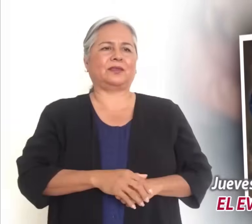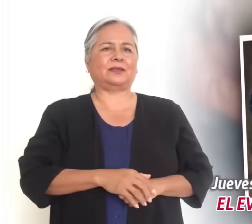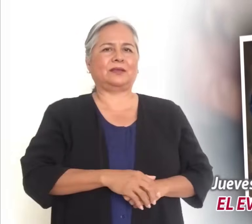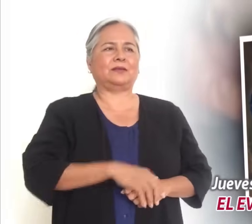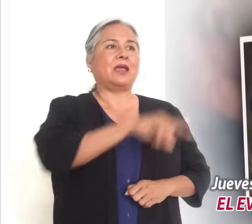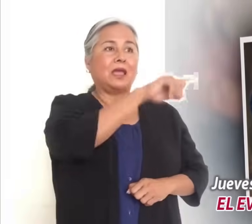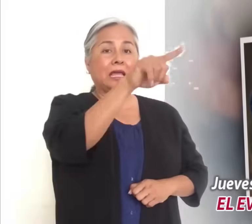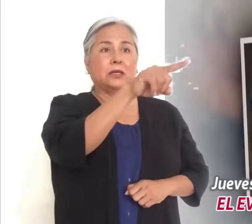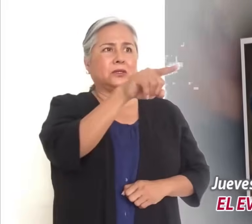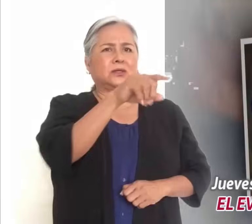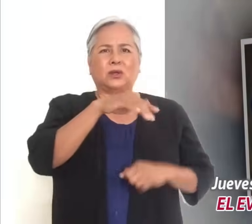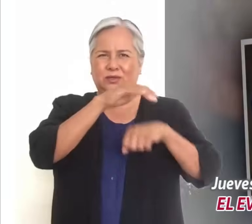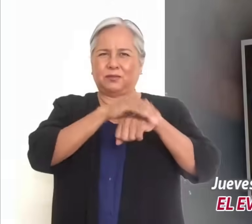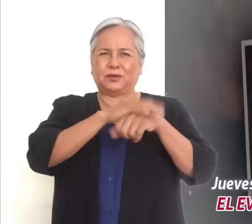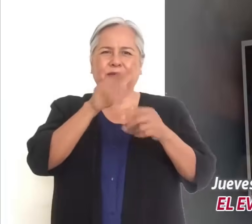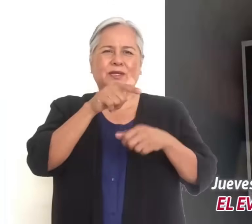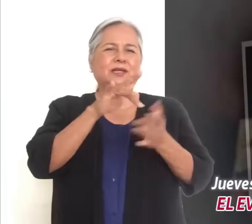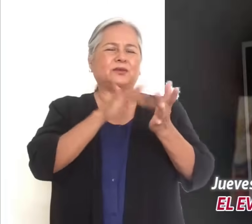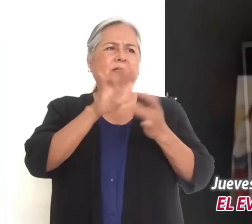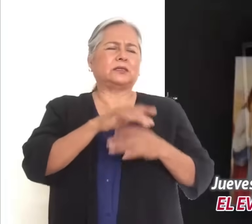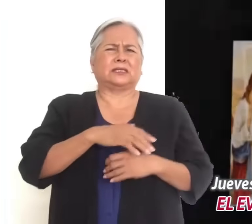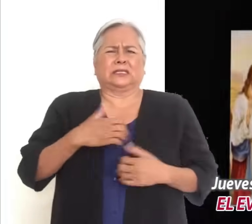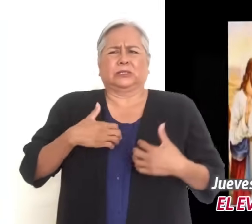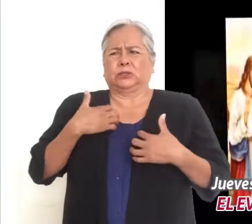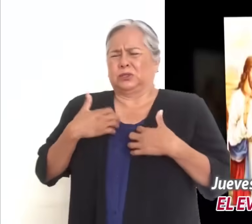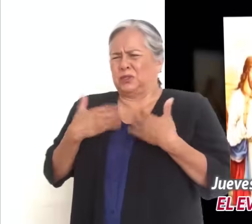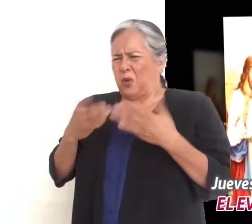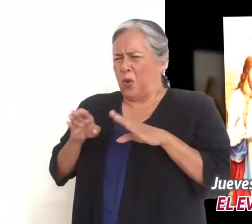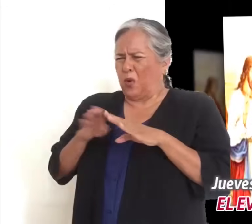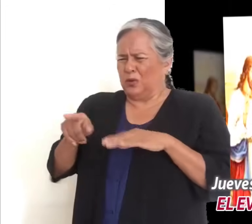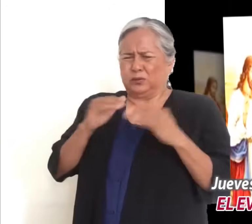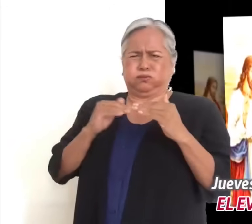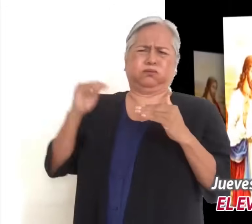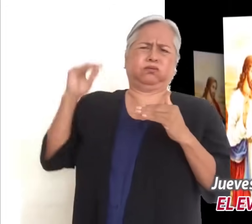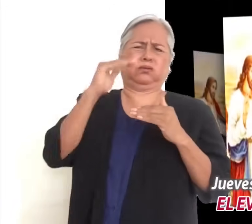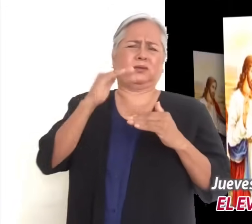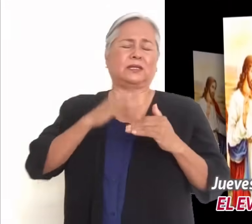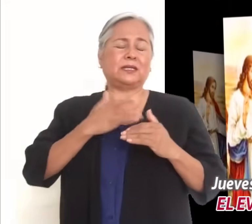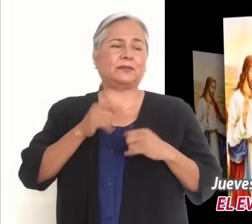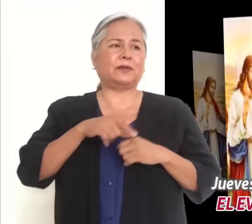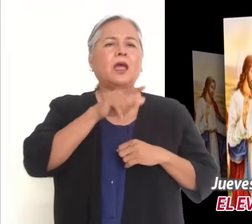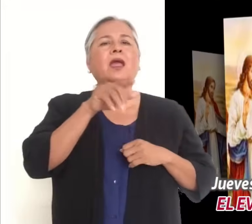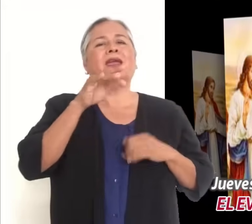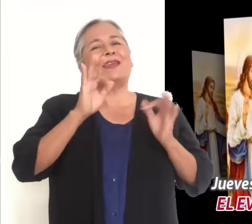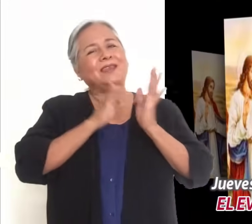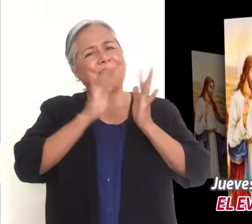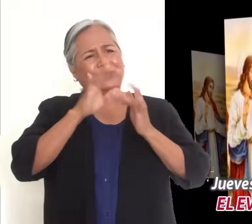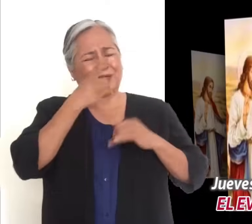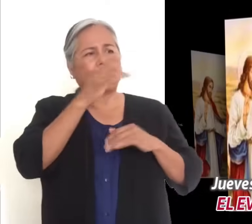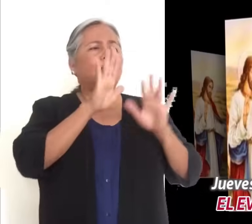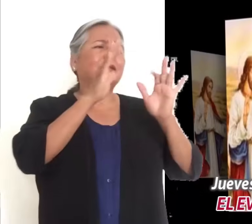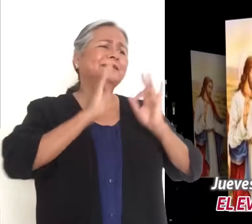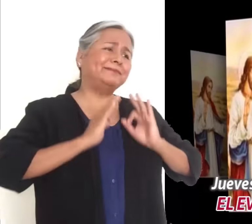los dos hermanos. Pero Jesús los llamó y les dijo, ya saben que los jefes de los pueblos los tiranizan